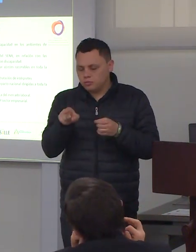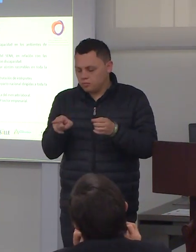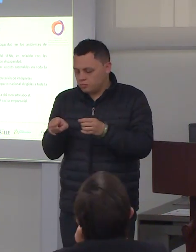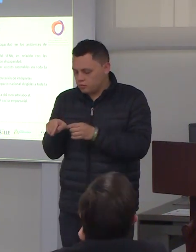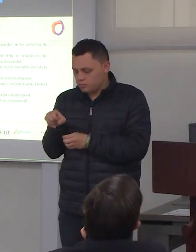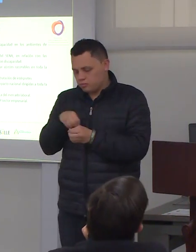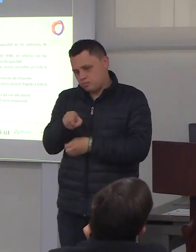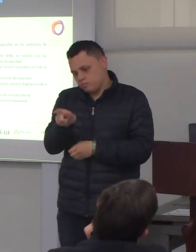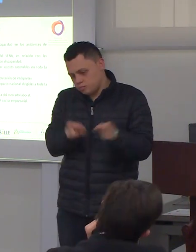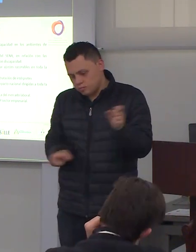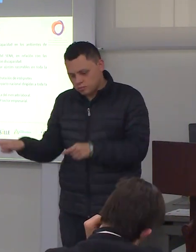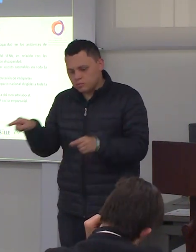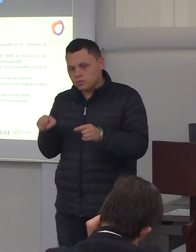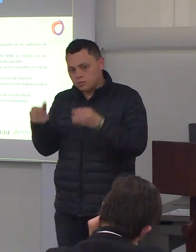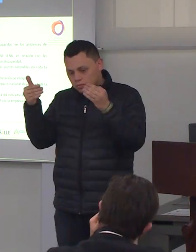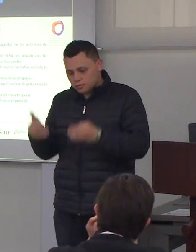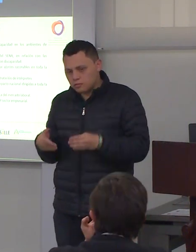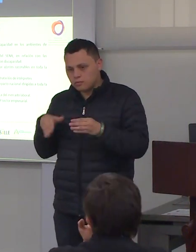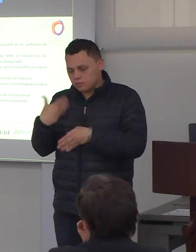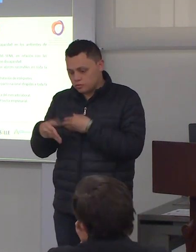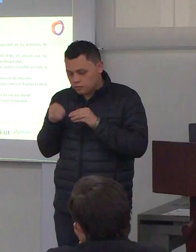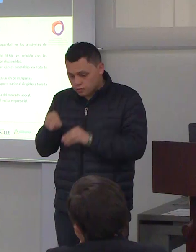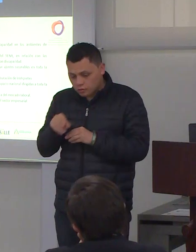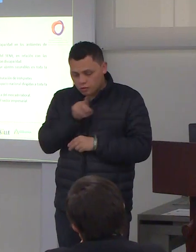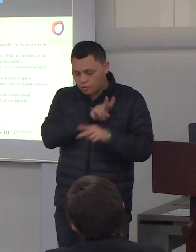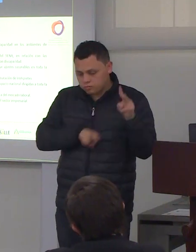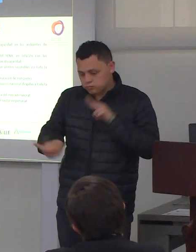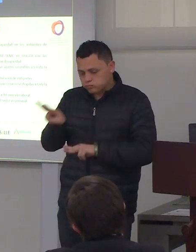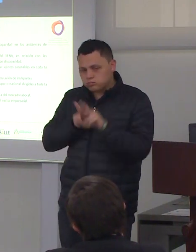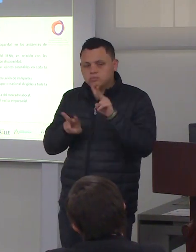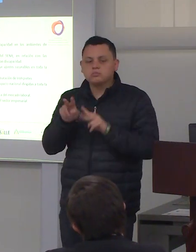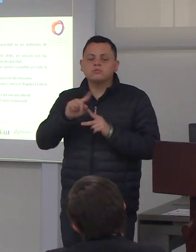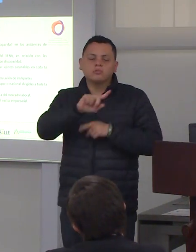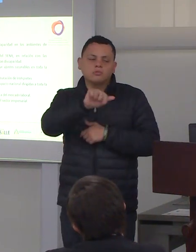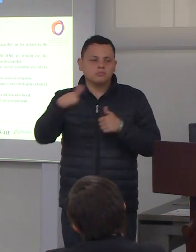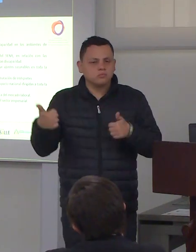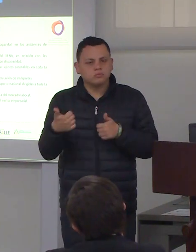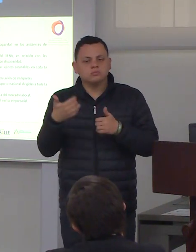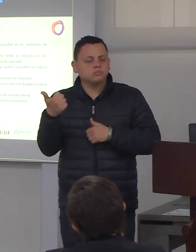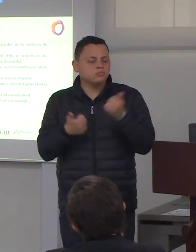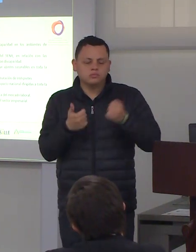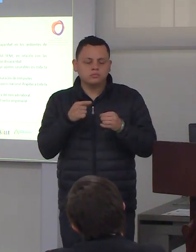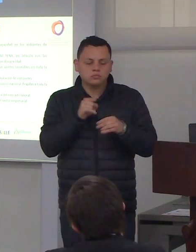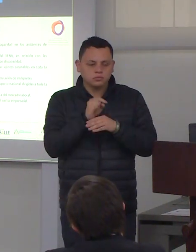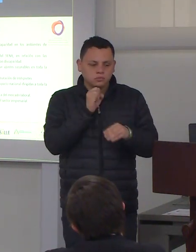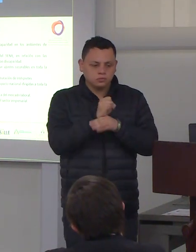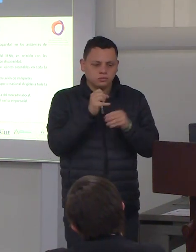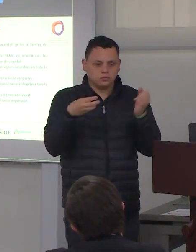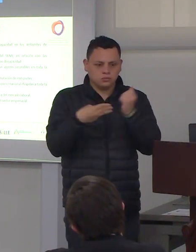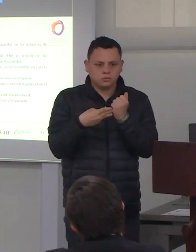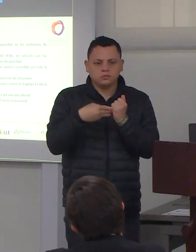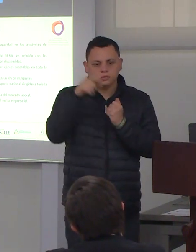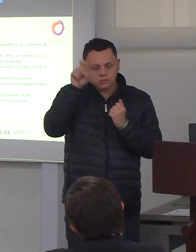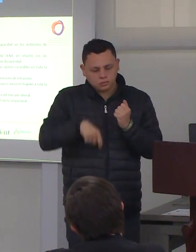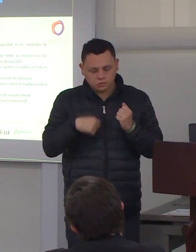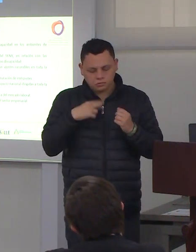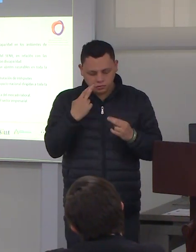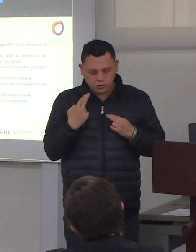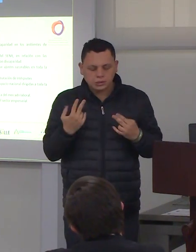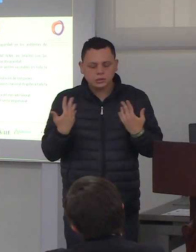con discapacidad en los ambientes de formación. Una de las cosas que iniciamos como entidad es reconocer que teníamos